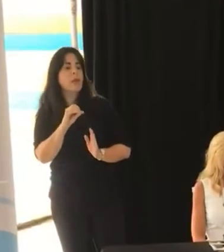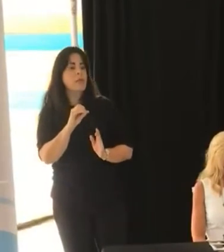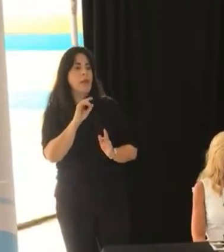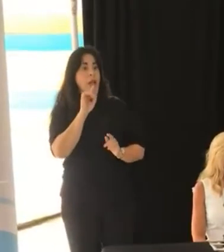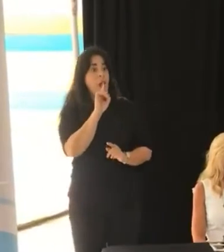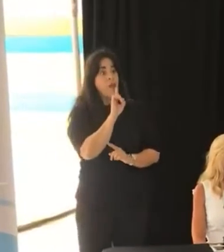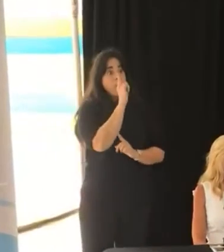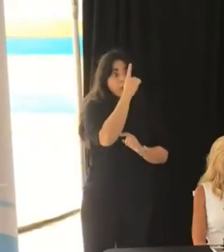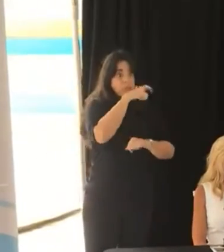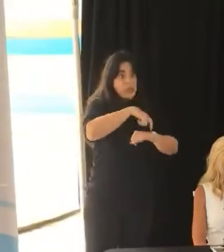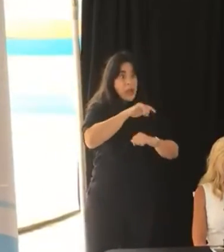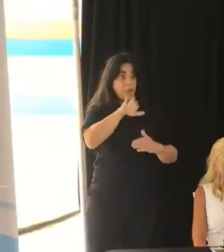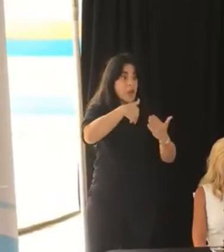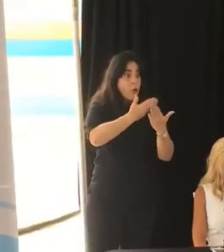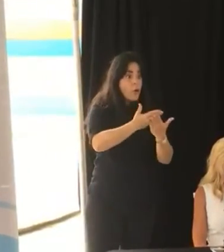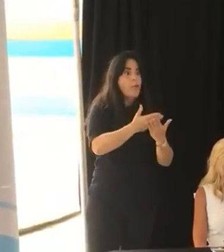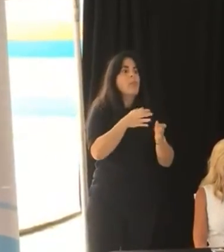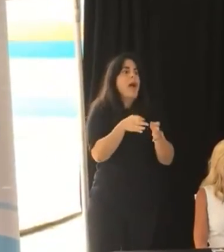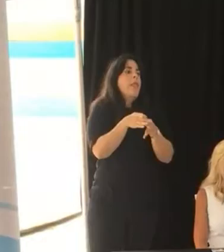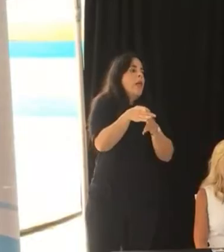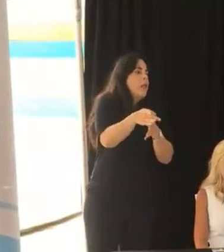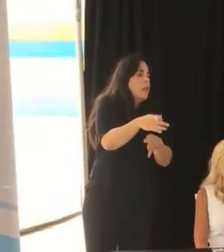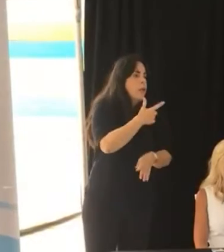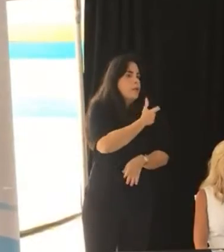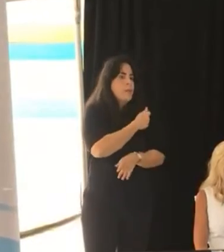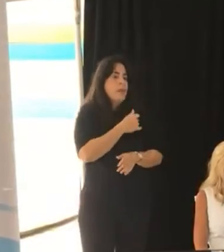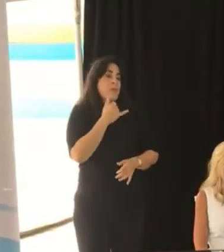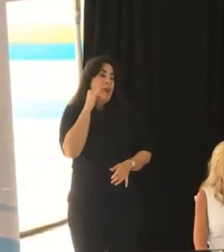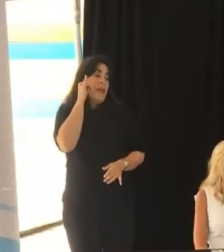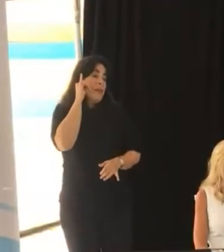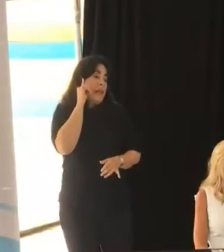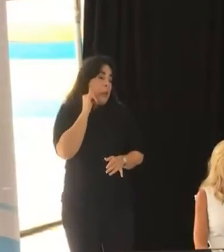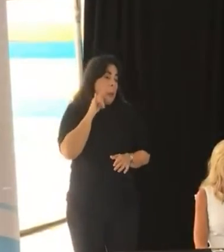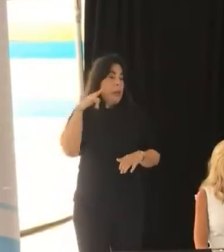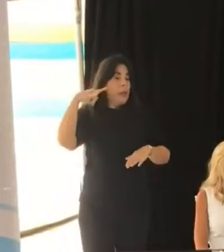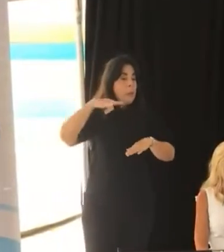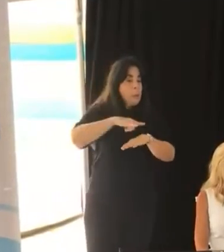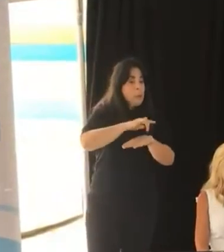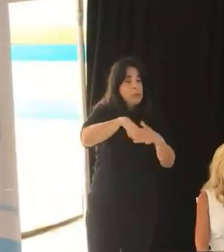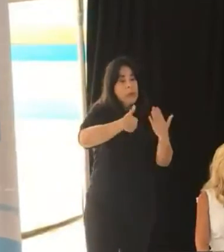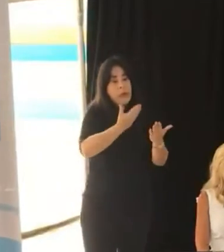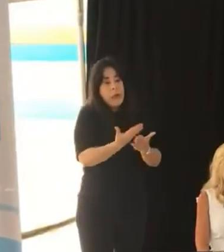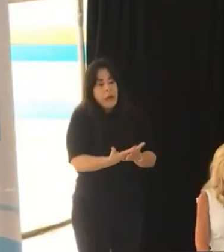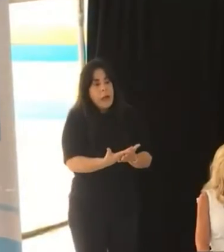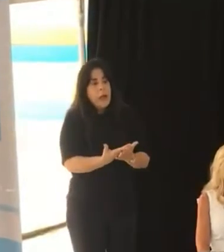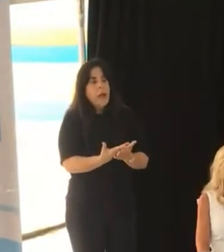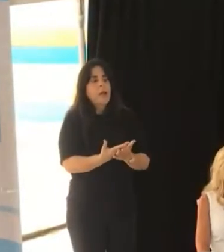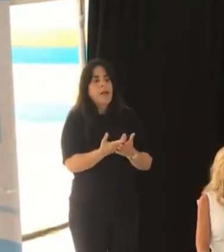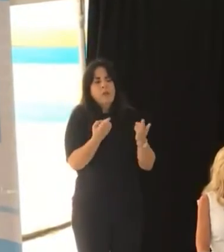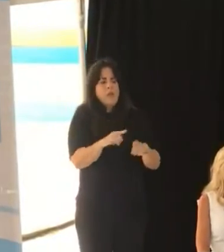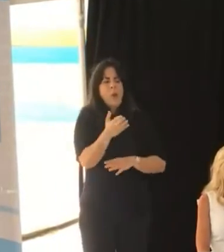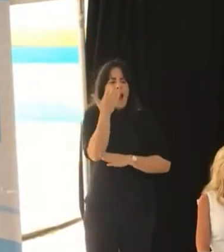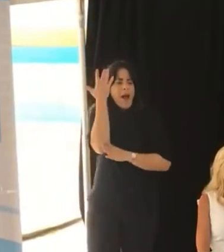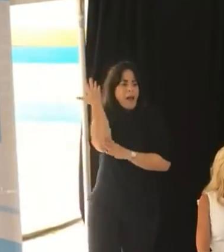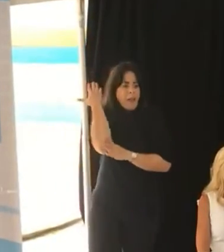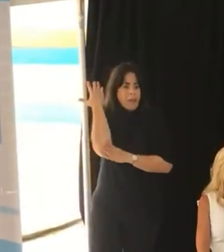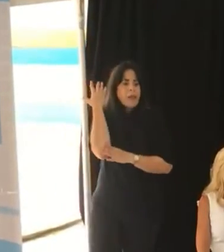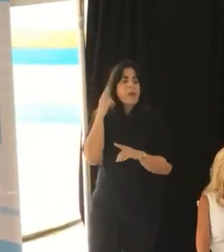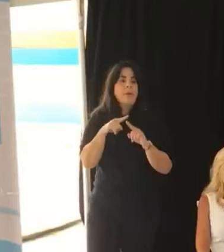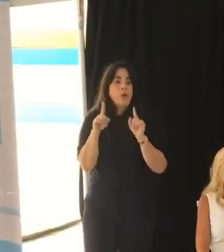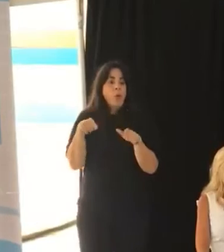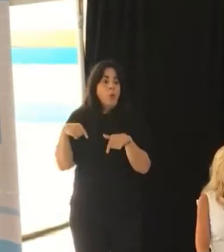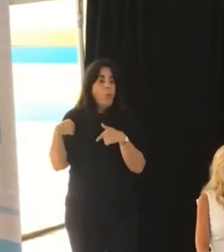vino, se adelantaron unas vacunas por un proceso de que se tardó el avión en llegar en ocasiones anteriores. Y nosotros